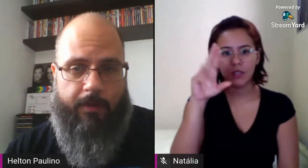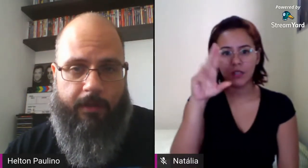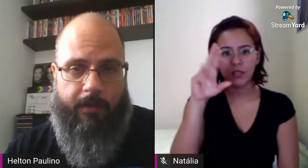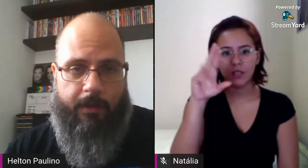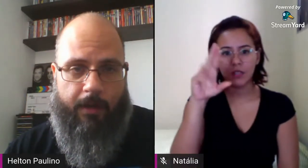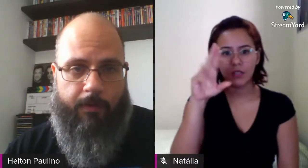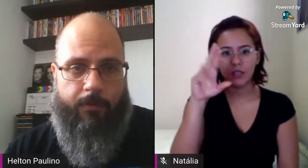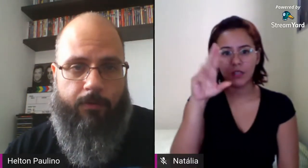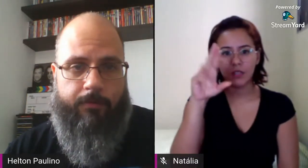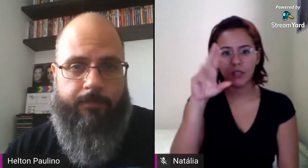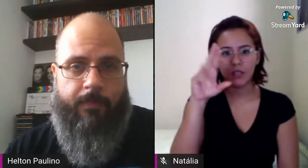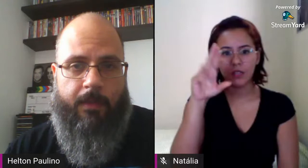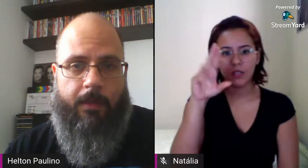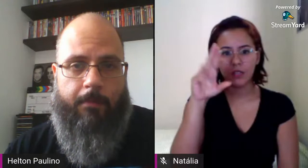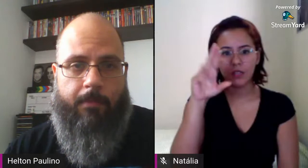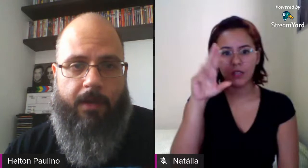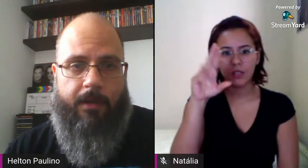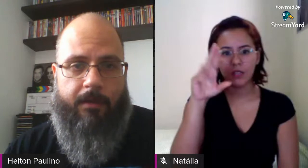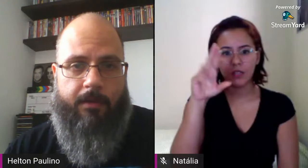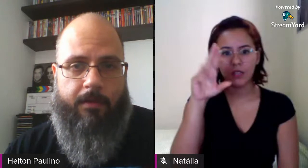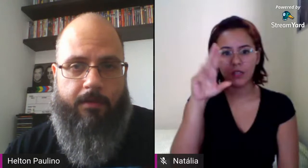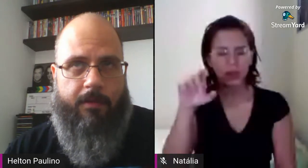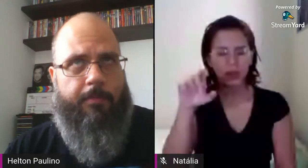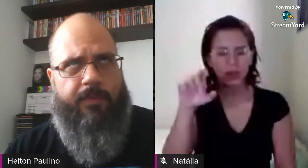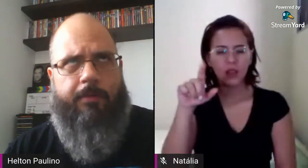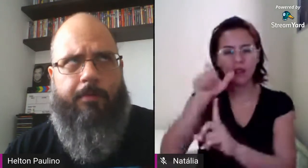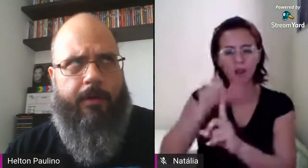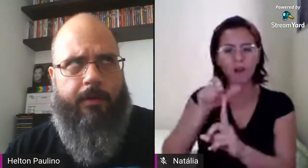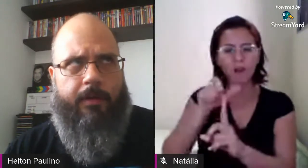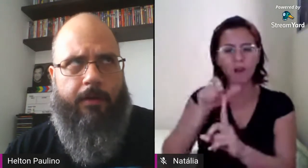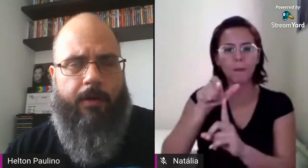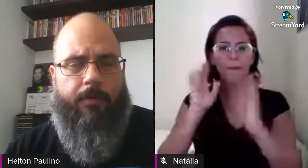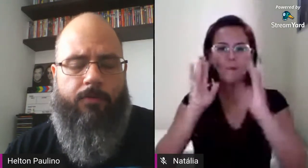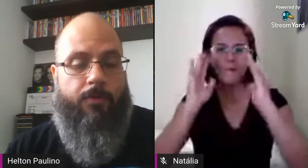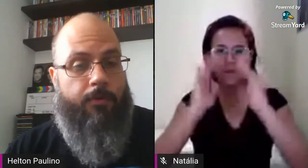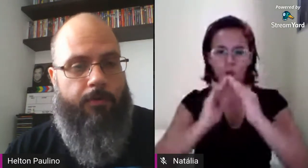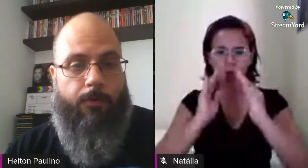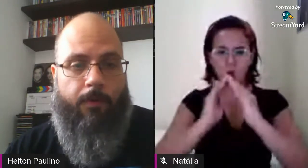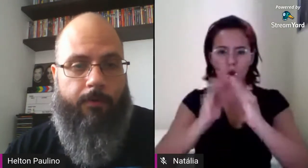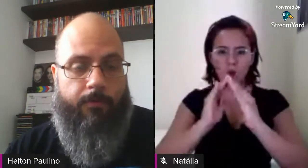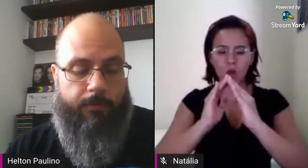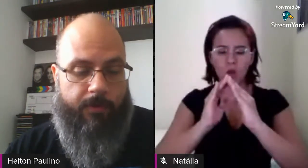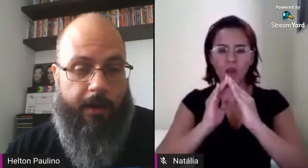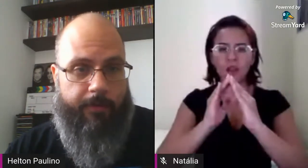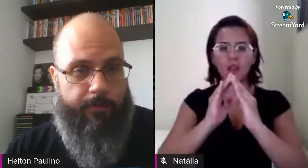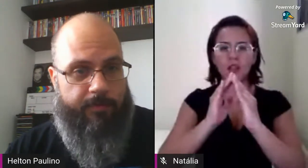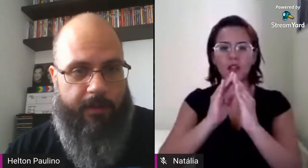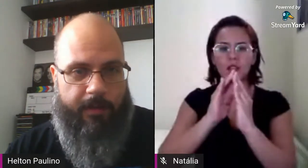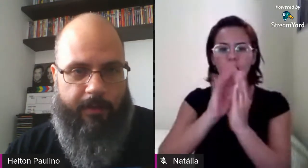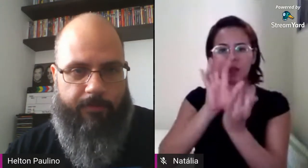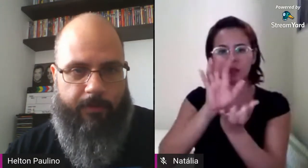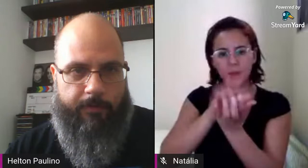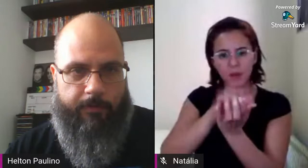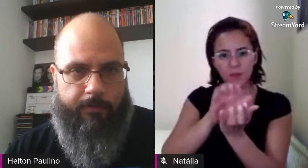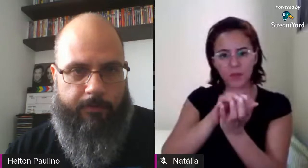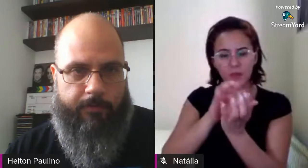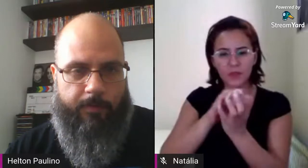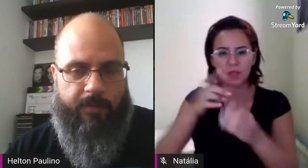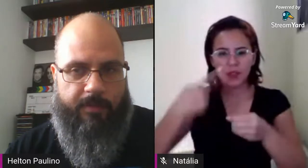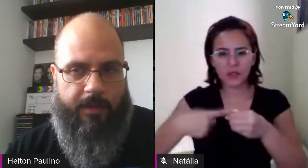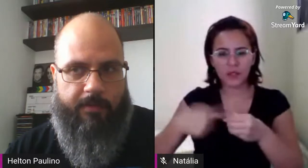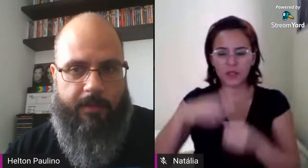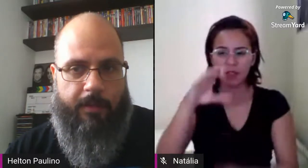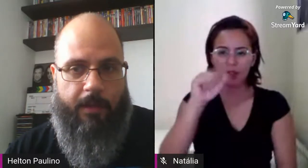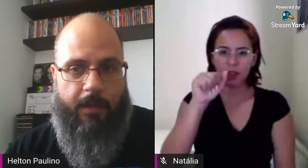né? Mora em Caruaru, mas, se não me falha a memória, Caruaru ou o Garanhuns, né? Ele teve